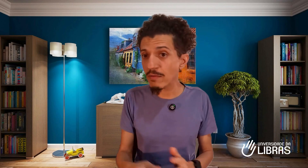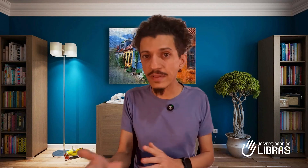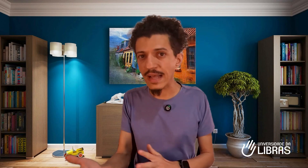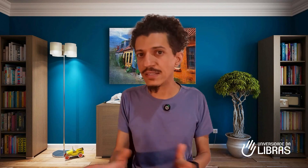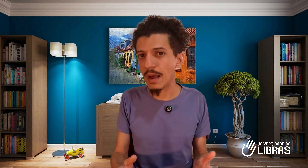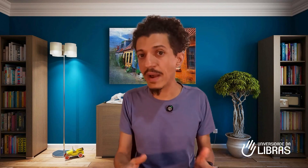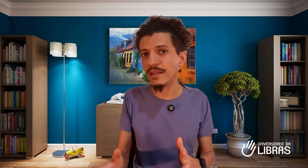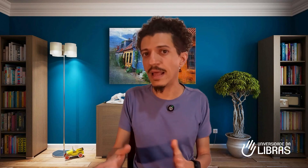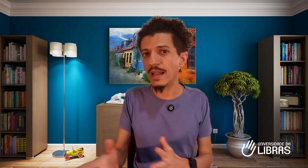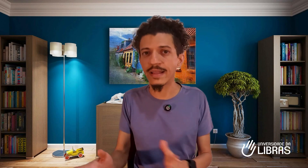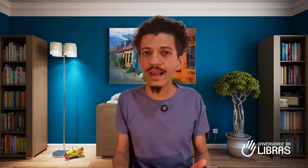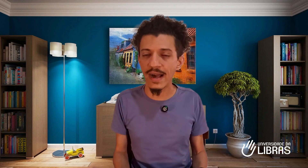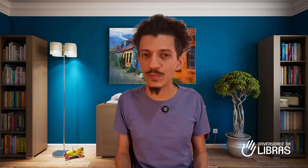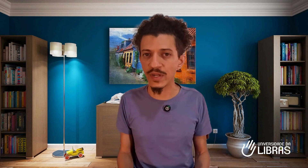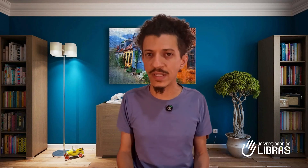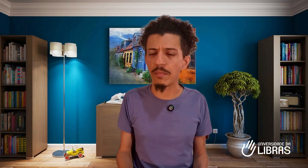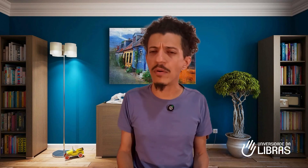se a mãe dele está em casa, por exemplo.